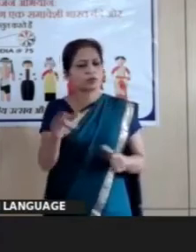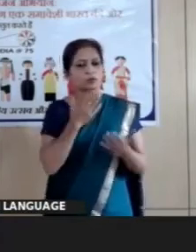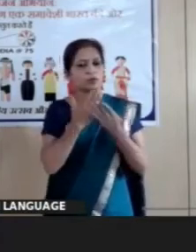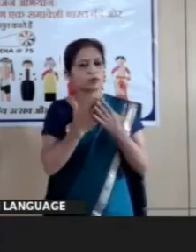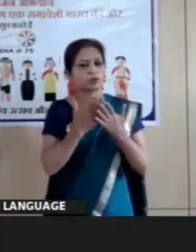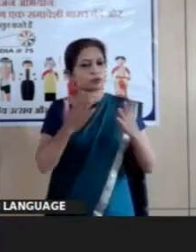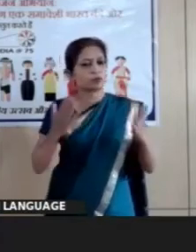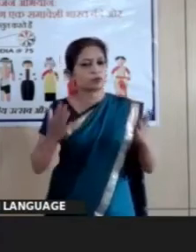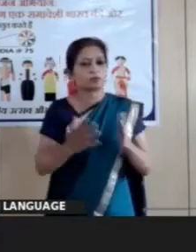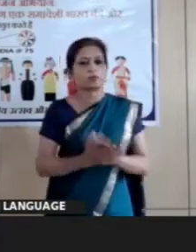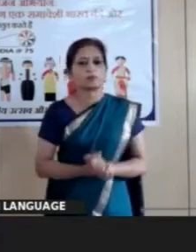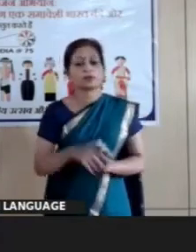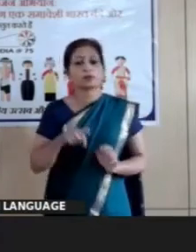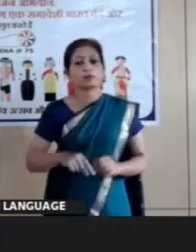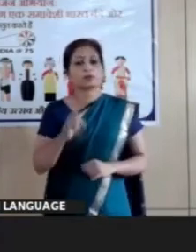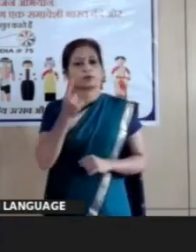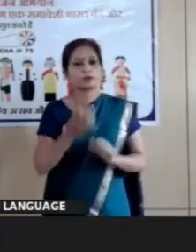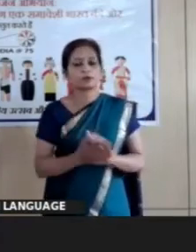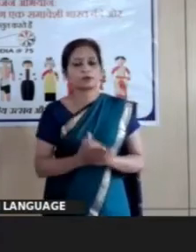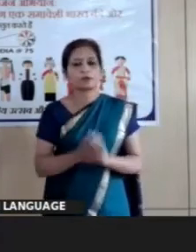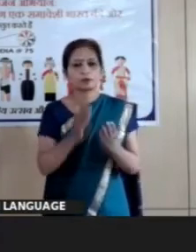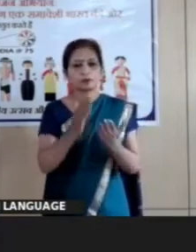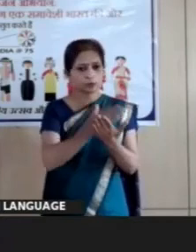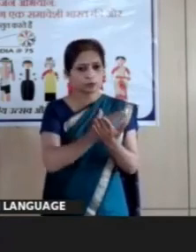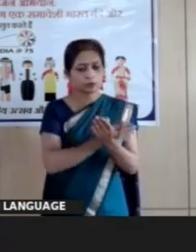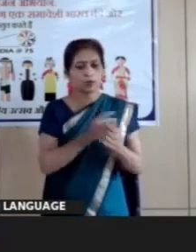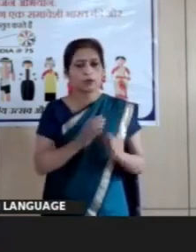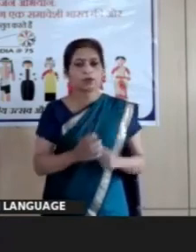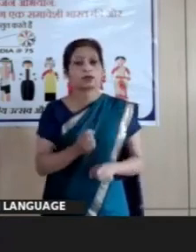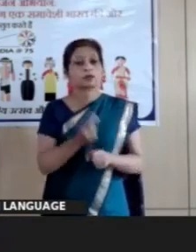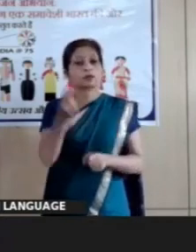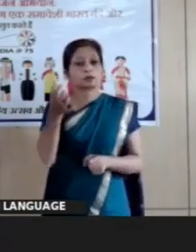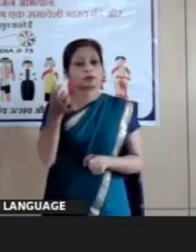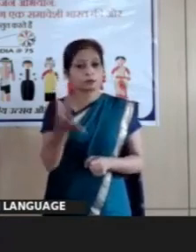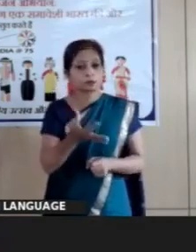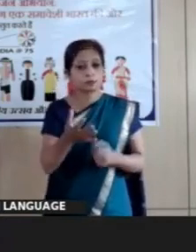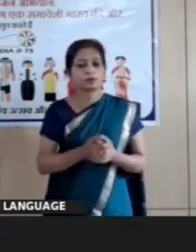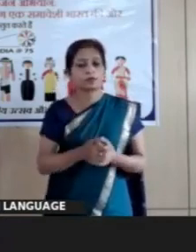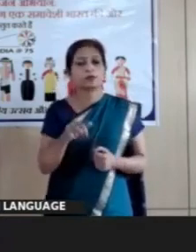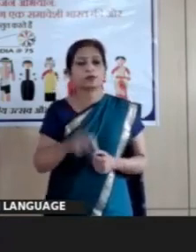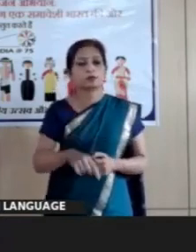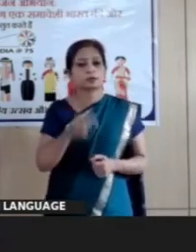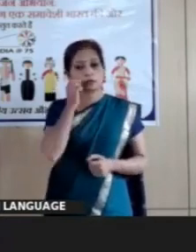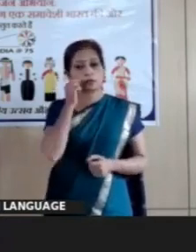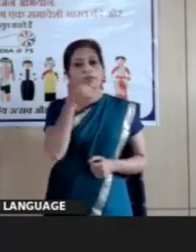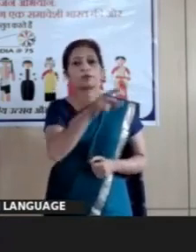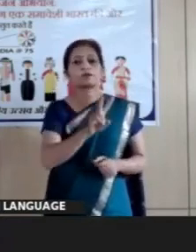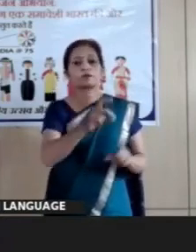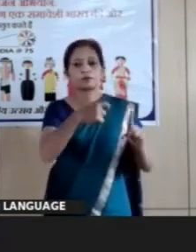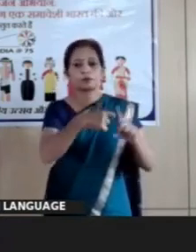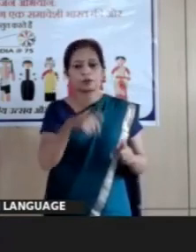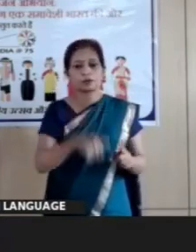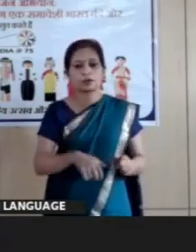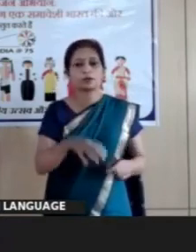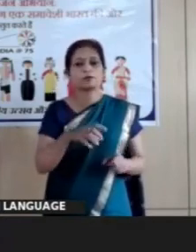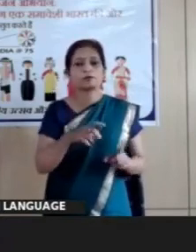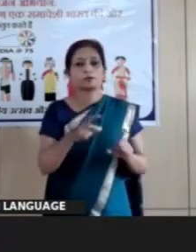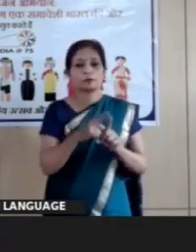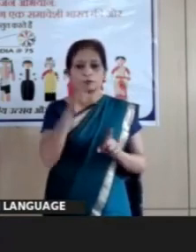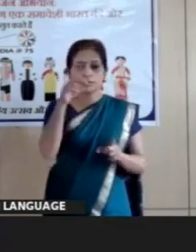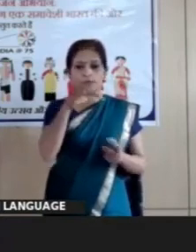से धन्यवाद ज्ञापन करती हूँ। सर्वप्रथम मैं इस समारोह के मुख्य अतिथि माननीय डॉक्टर वीरेंद्र कुमार जी, केंद्रीय